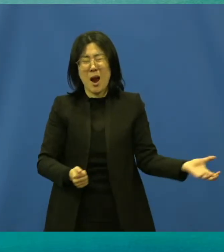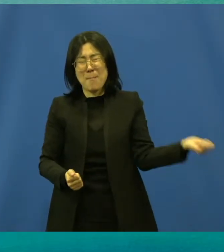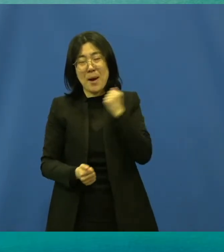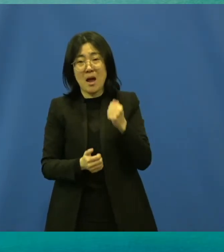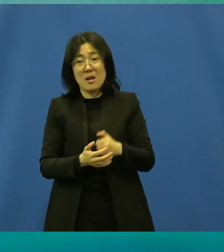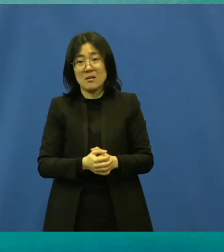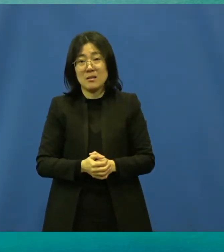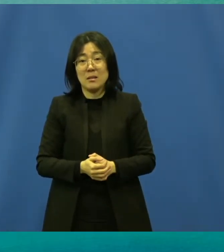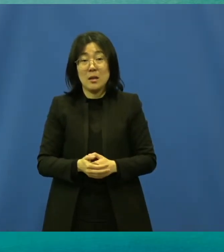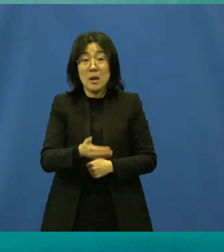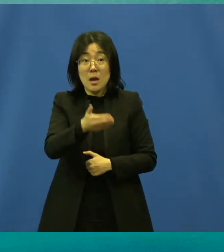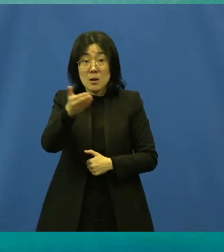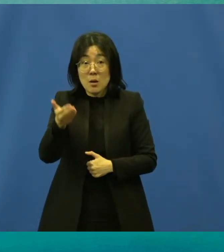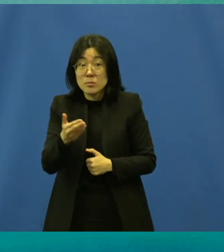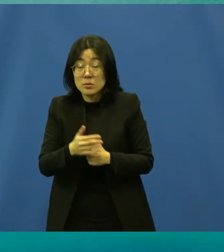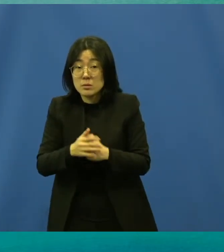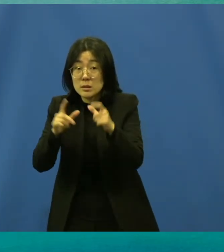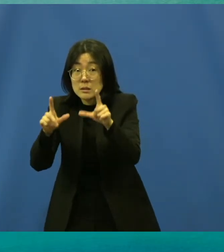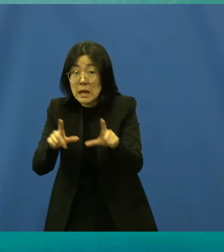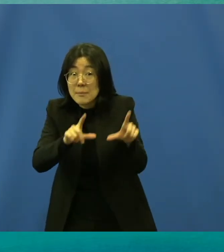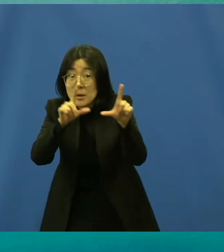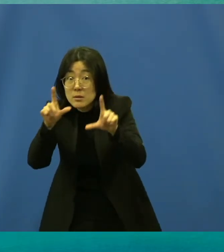하나님이 기도하라는 사인을 주십니다.